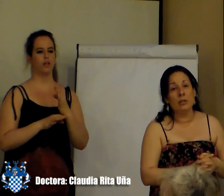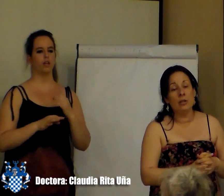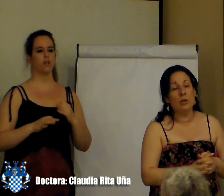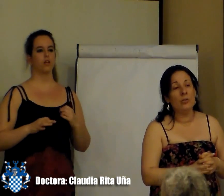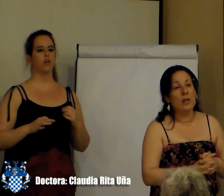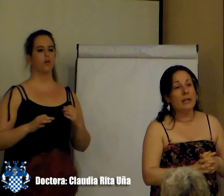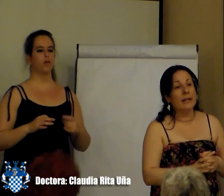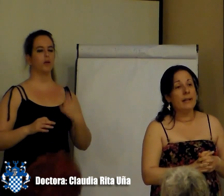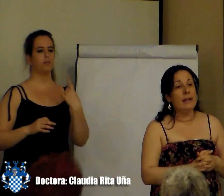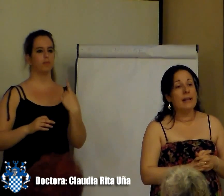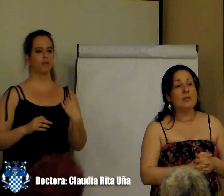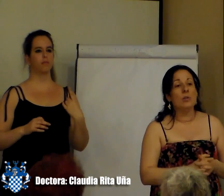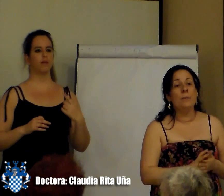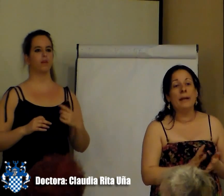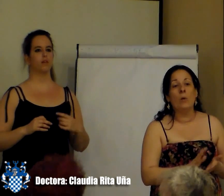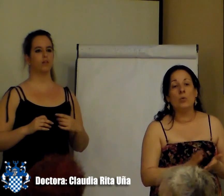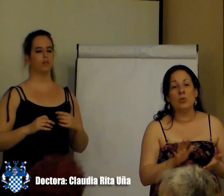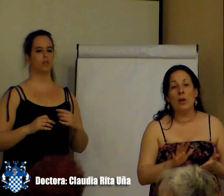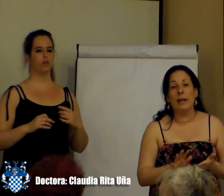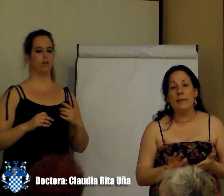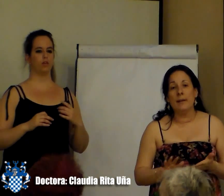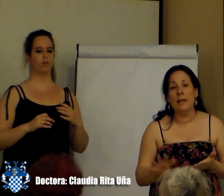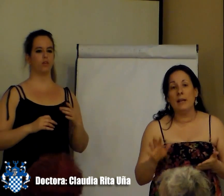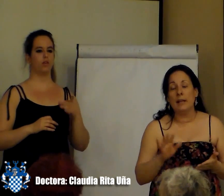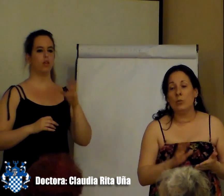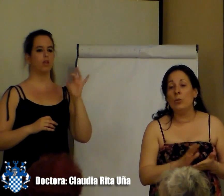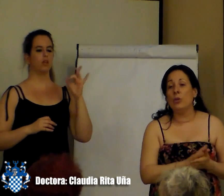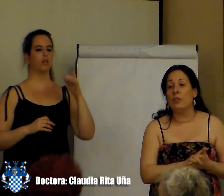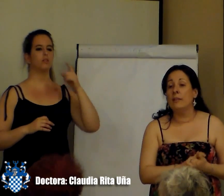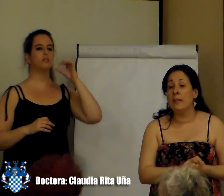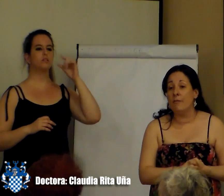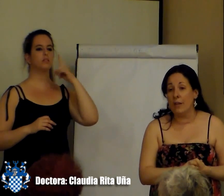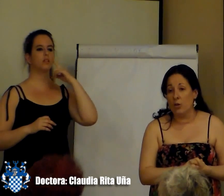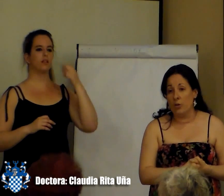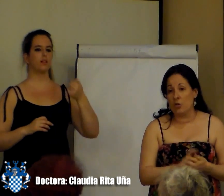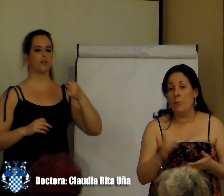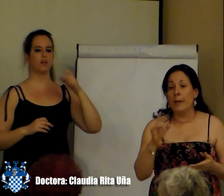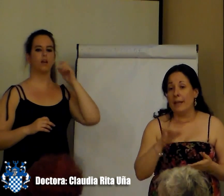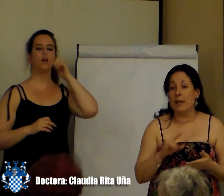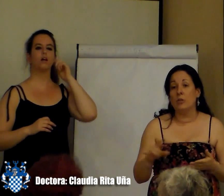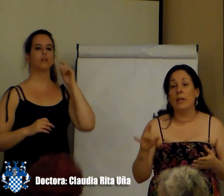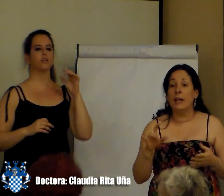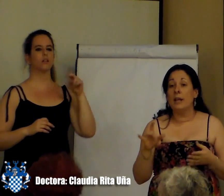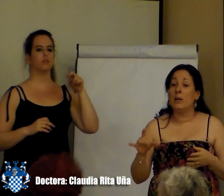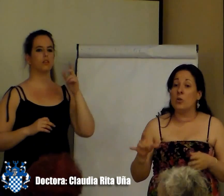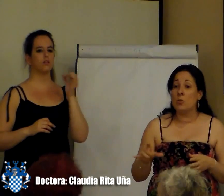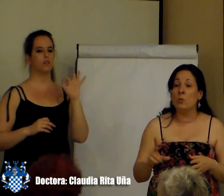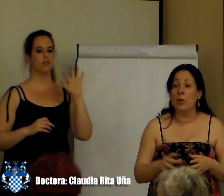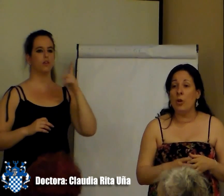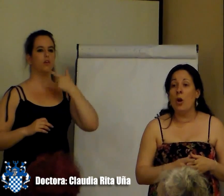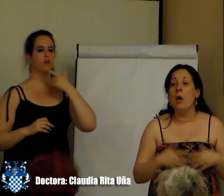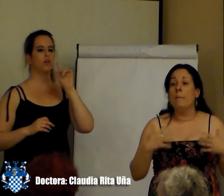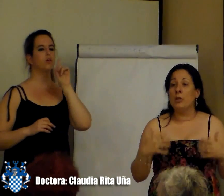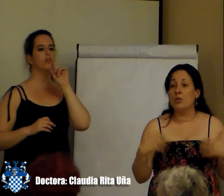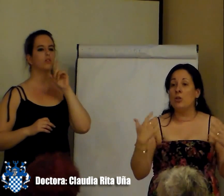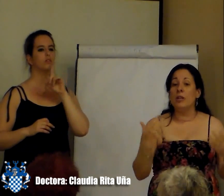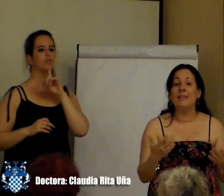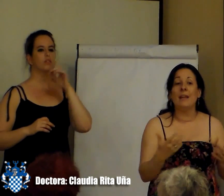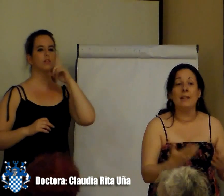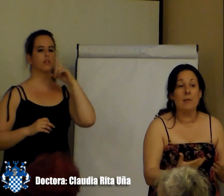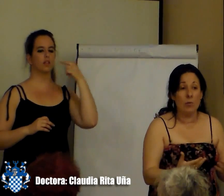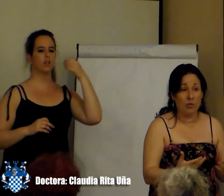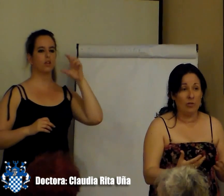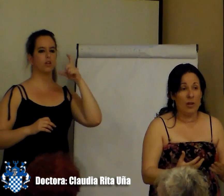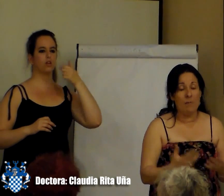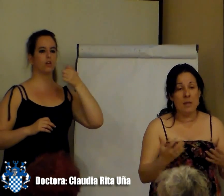criterios diagnósticos que en realidad son para uso a nivel de estudios científicos, no son para diagnosticar en el consultorio, pero